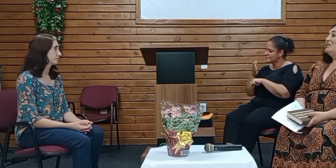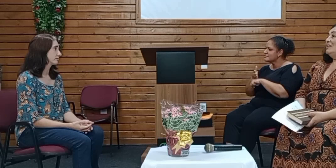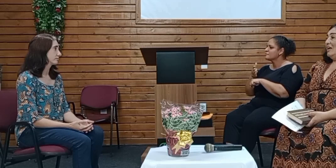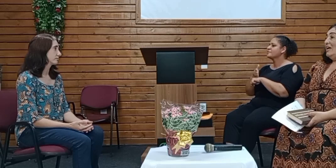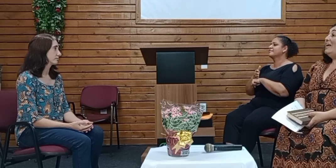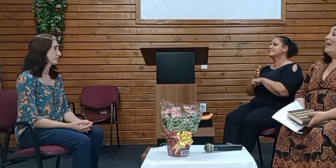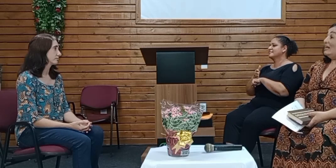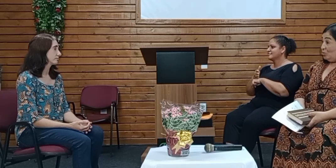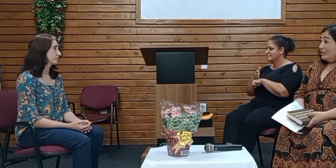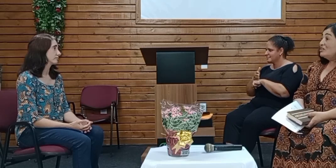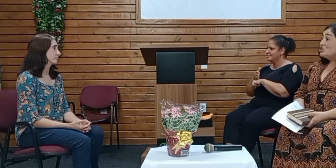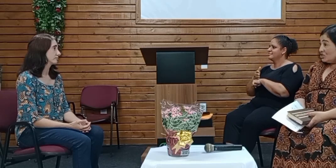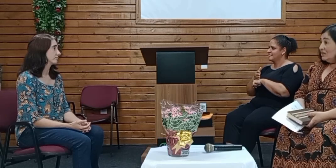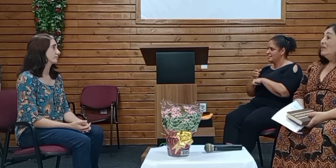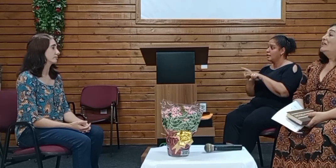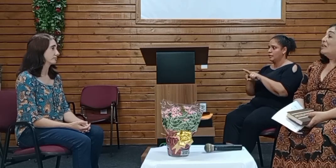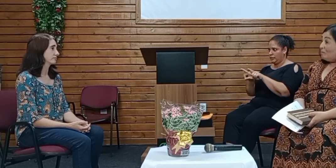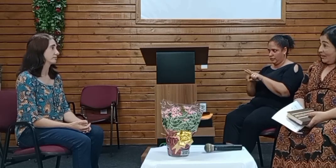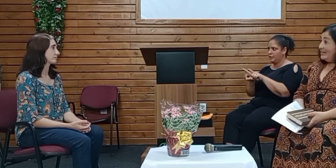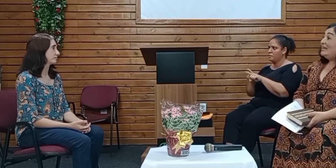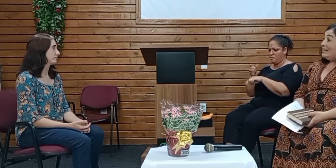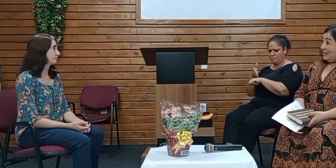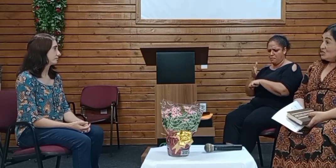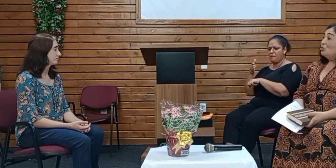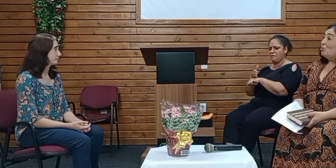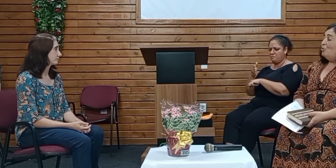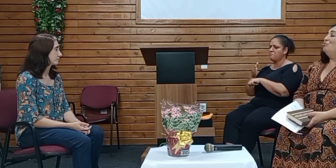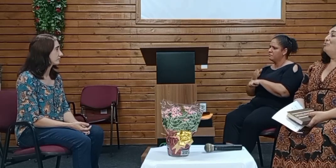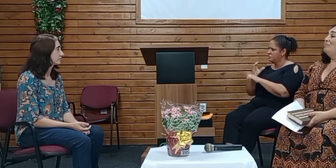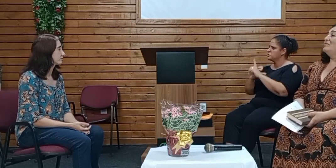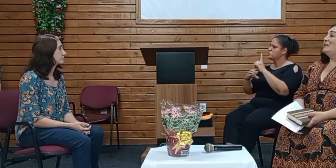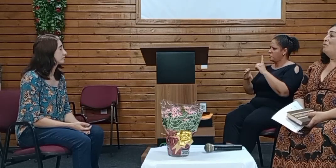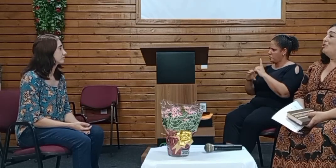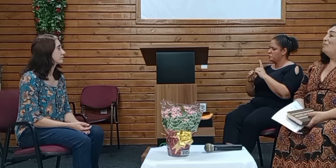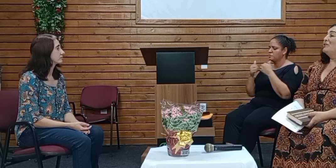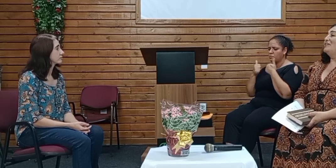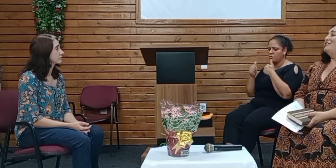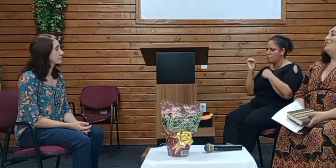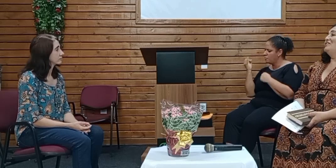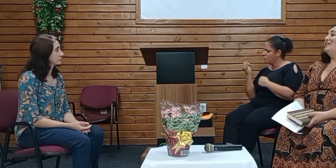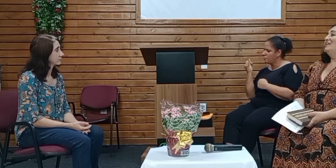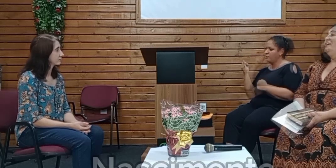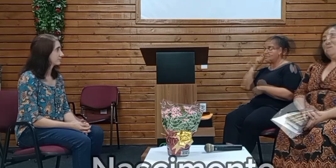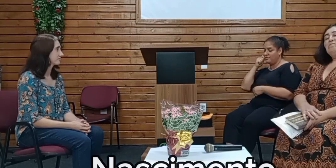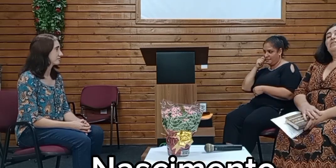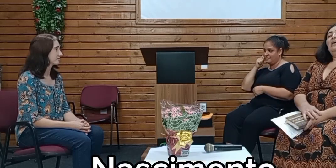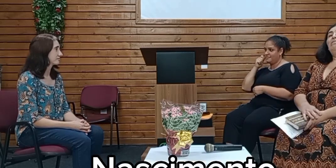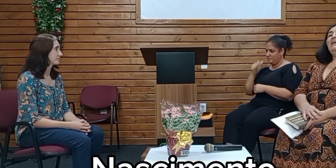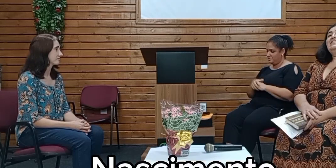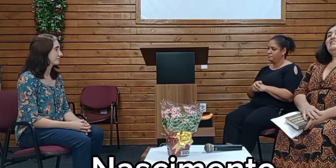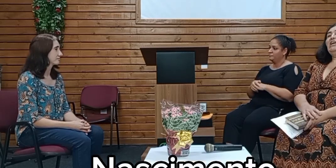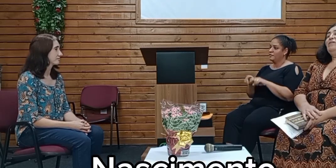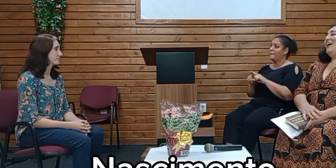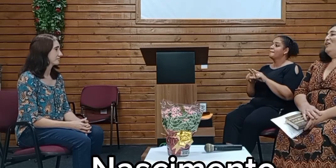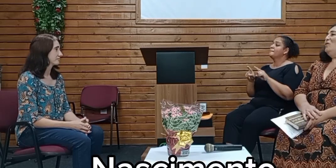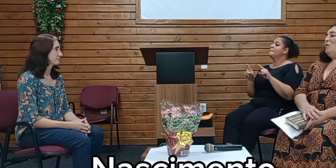participante, né? E atuante também na igreja, no culto. Isso é muito importante. Mas